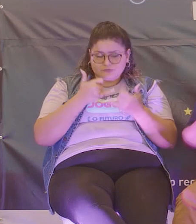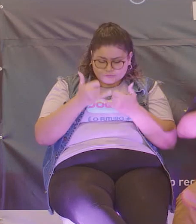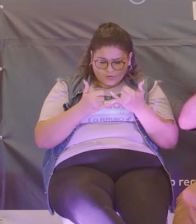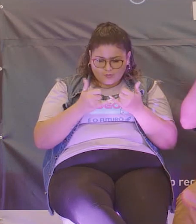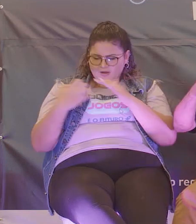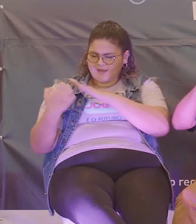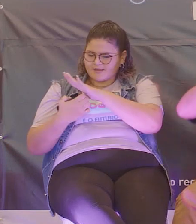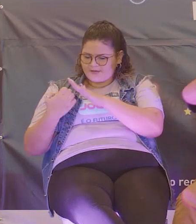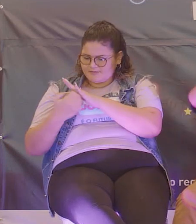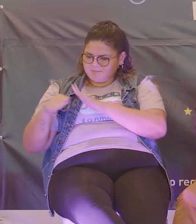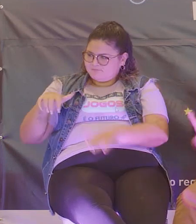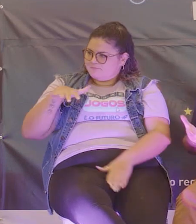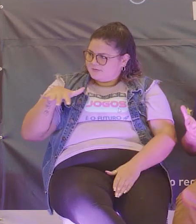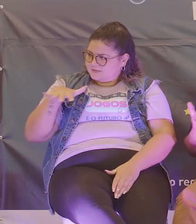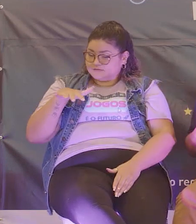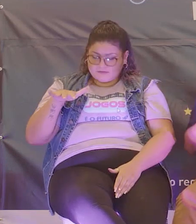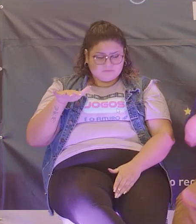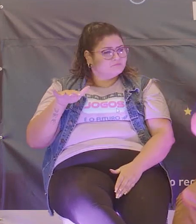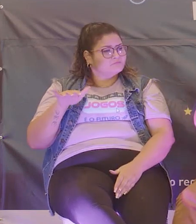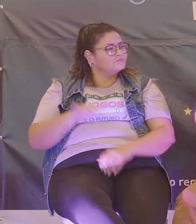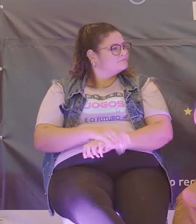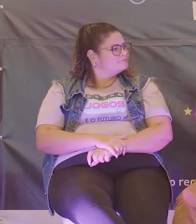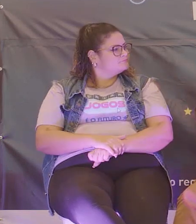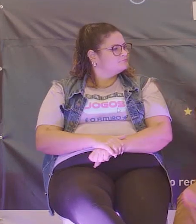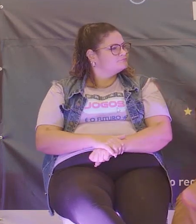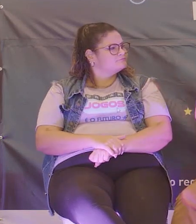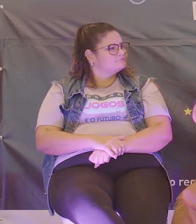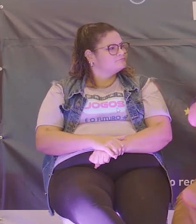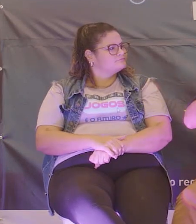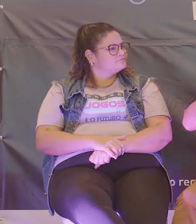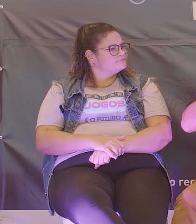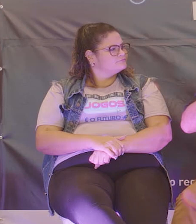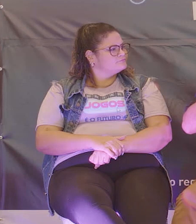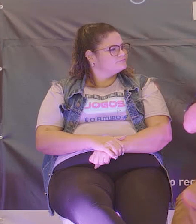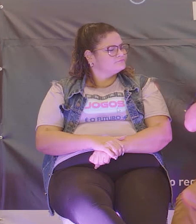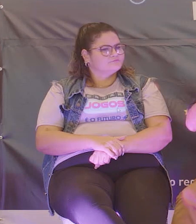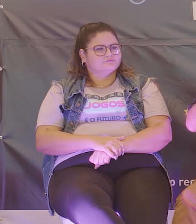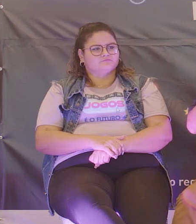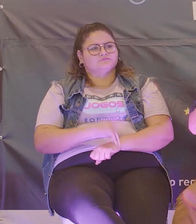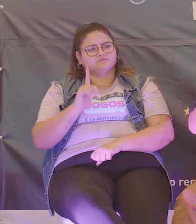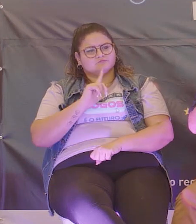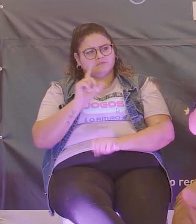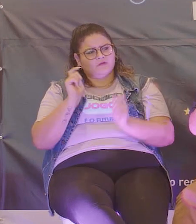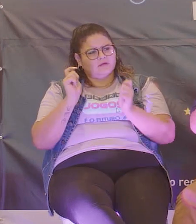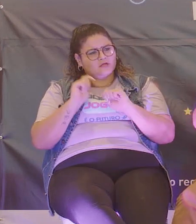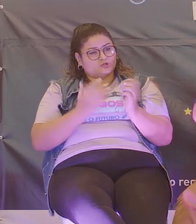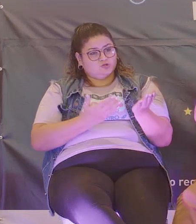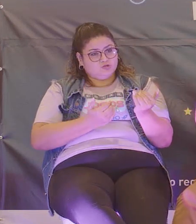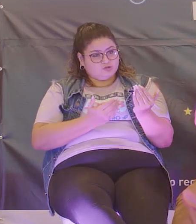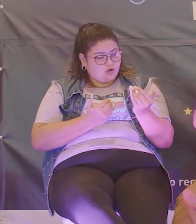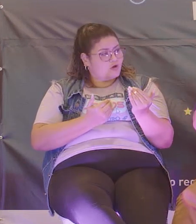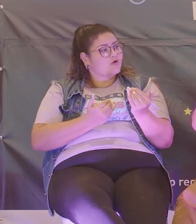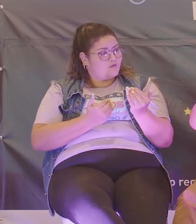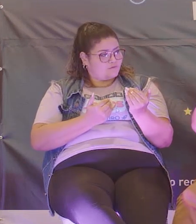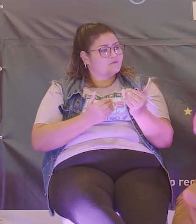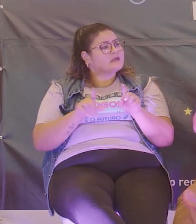empresarial que só cresce também, cara. Tipo, tem um VR aí, né, que é realidade virtual, que são aqueles óculos. Ele não se popularizou